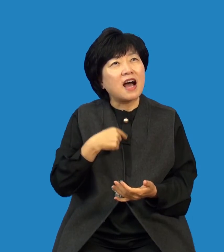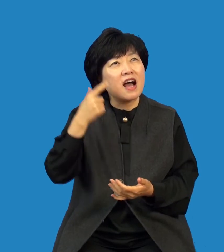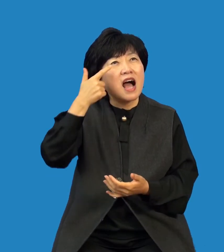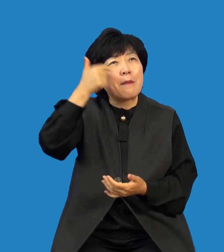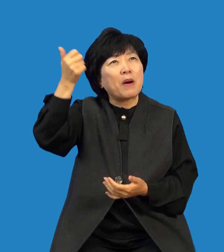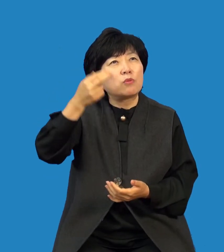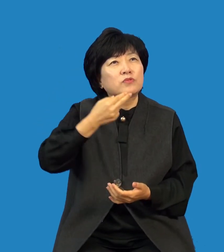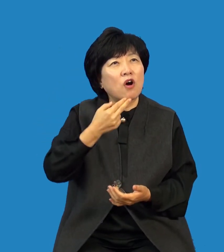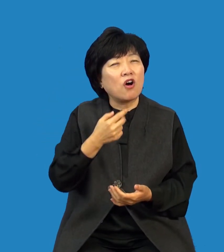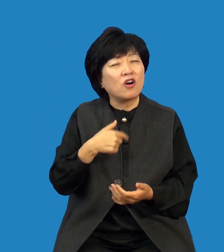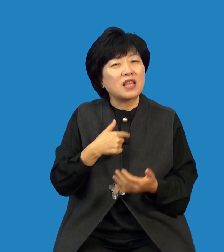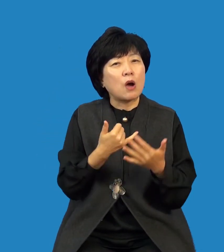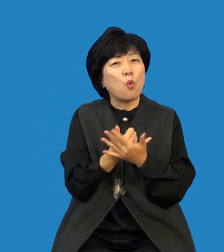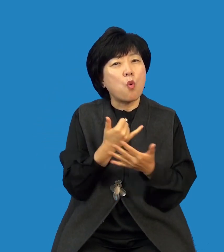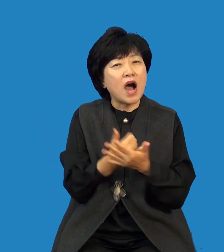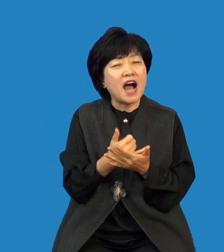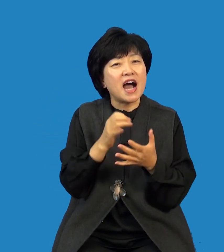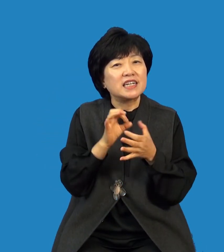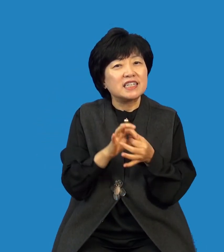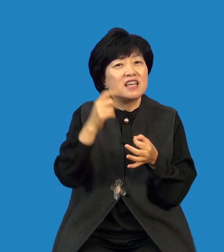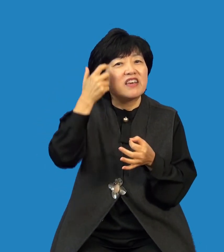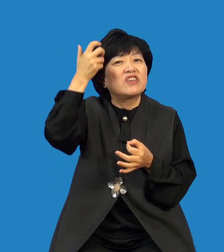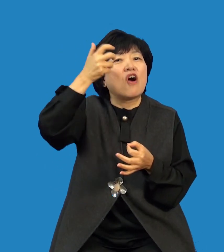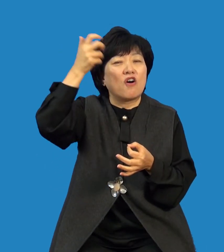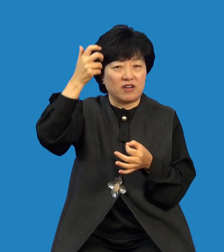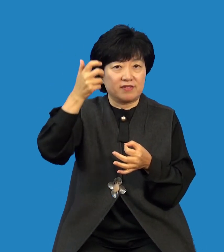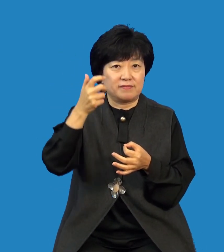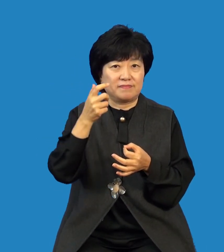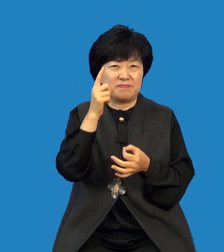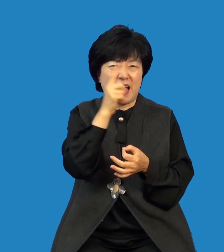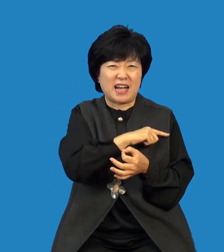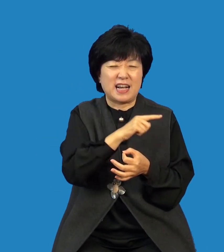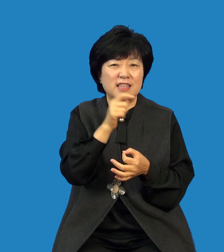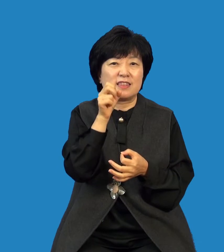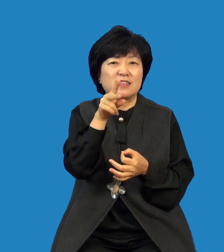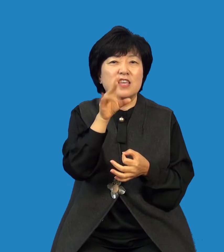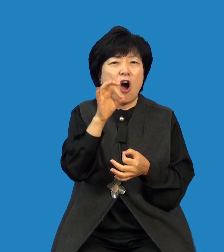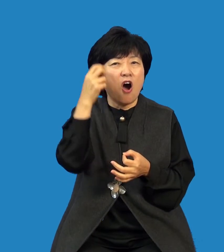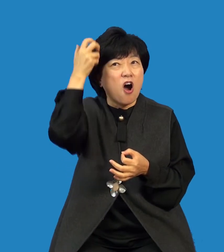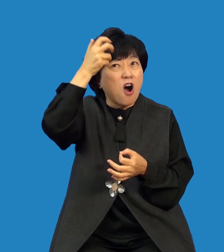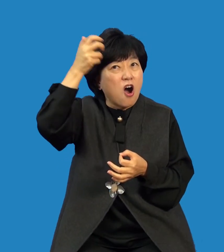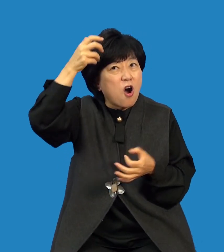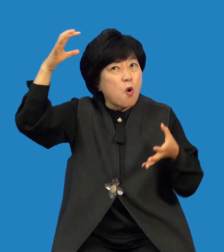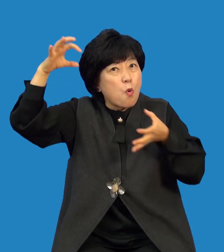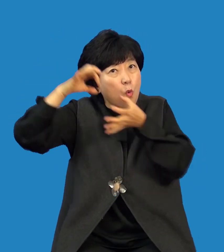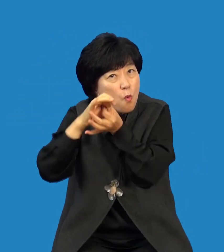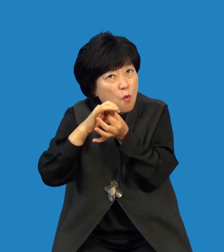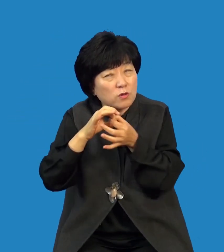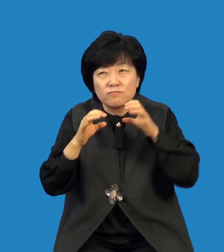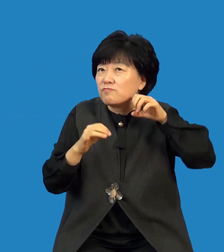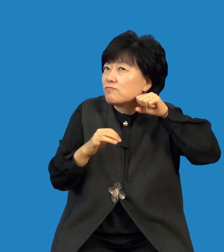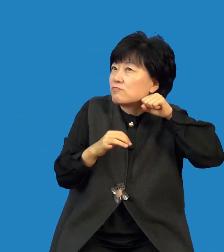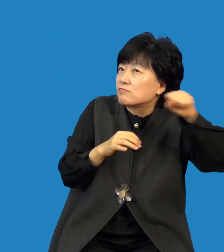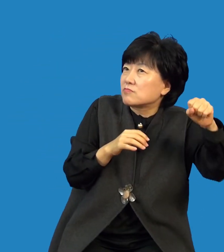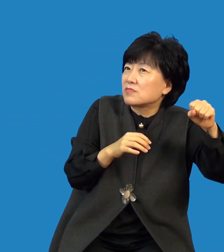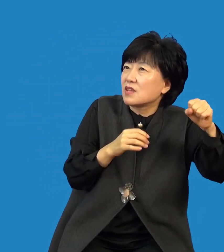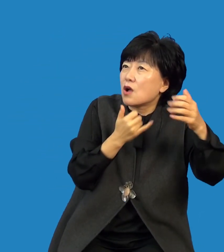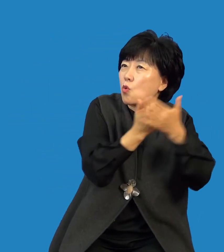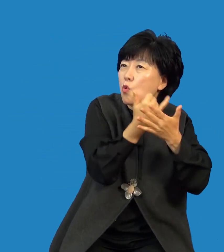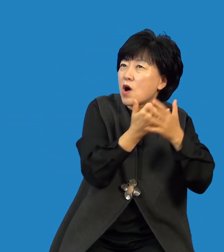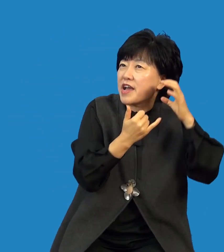이런 믿음과 이런 가치를 갖고 있는 사람 가운데 나타나는 현상이라는 거예요. 근데 교회를 다닌 사람 가운데도 여전히 이 현상이 나타나고